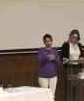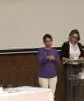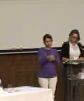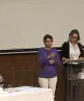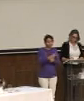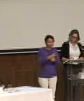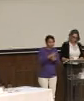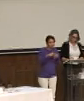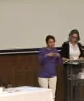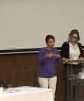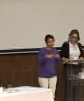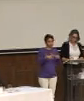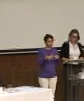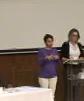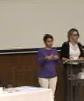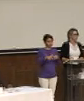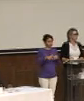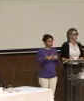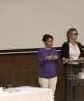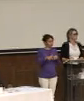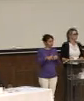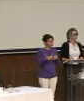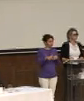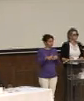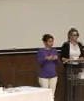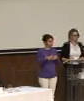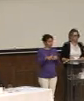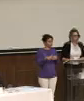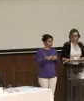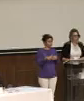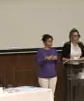trabalho de... Desculpa.